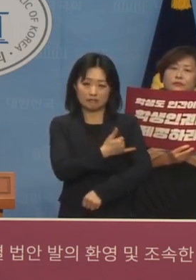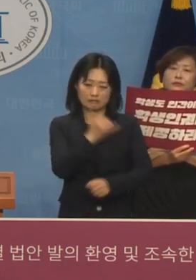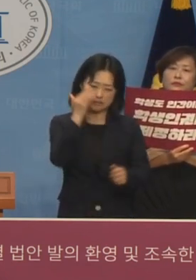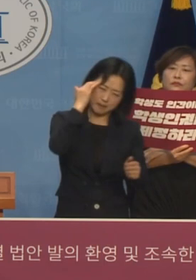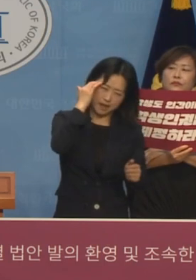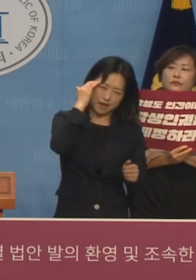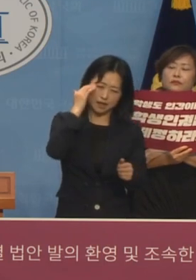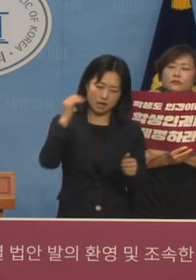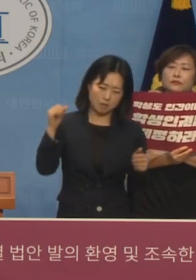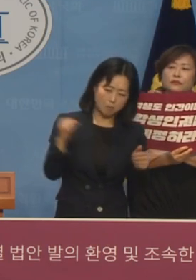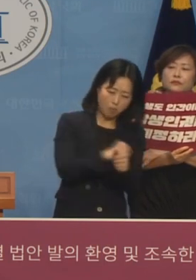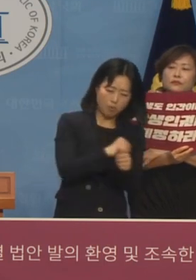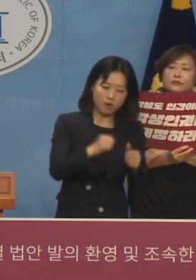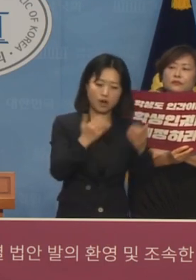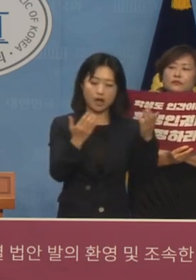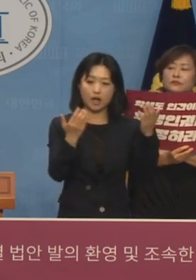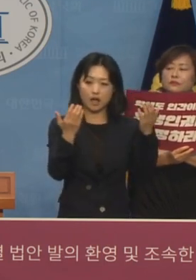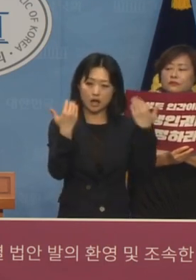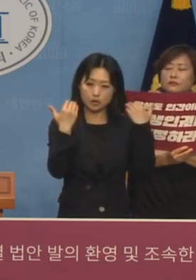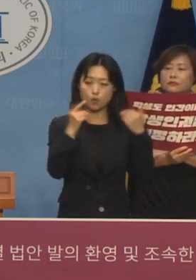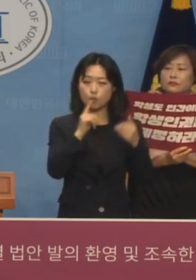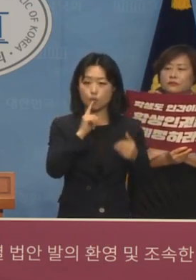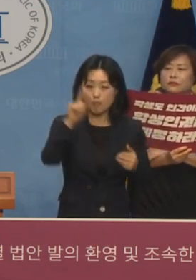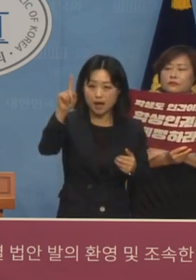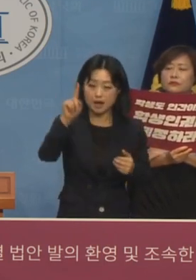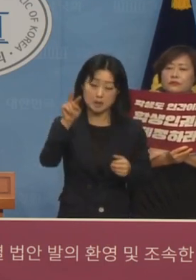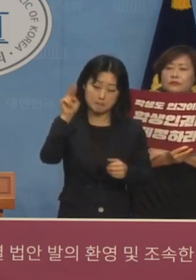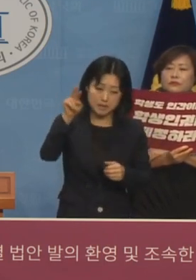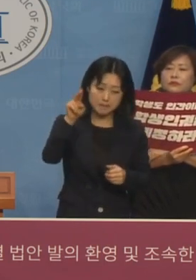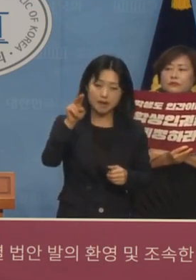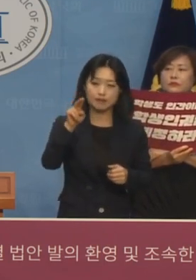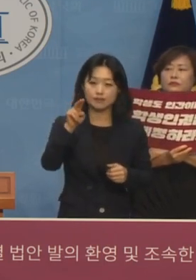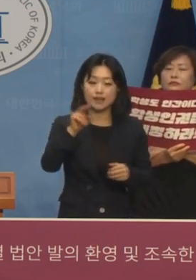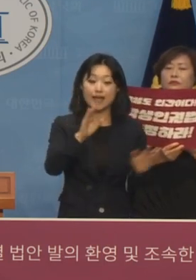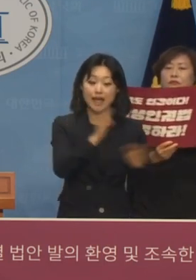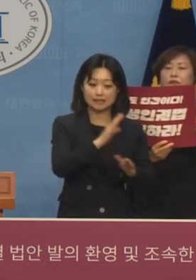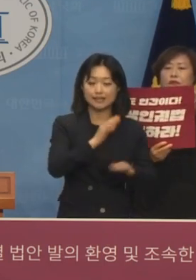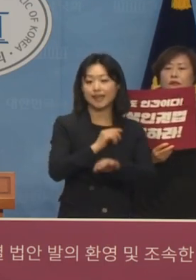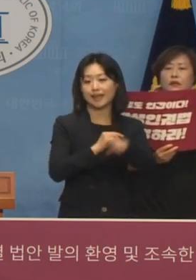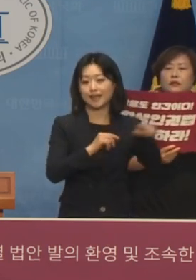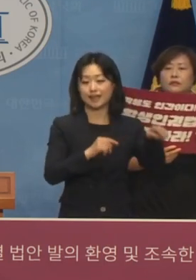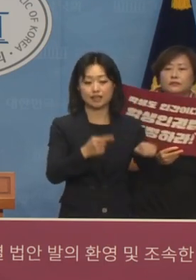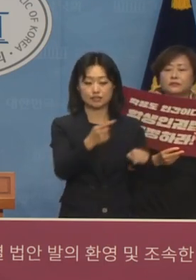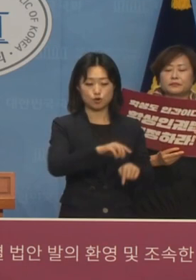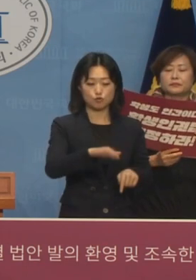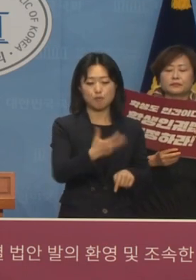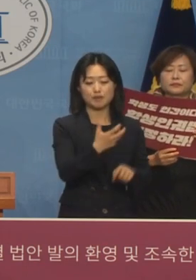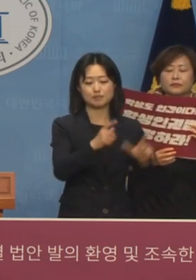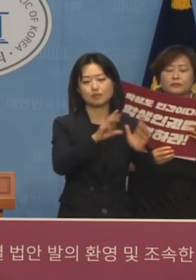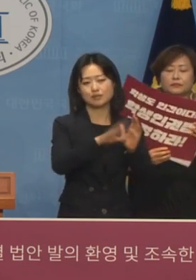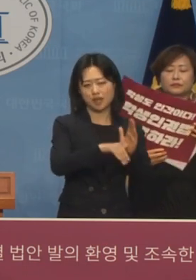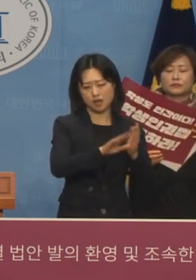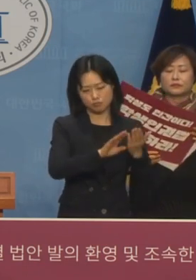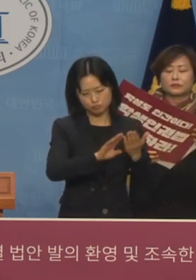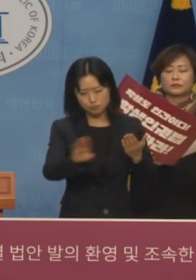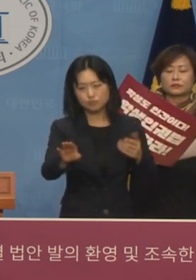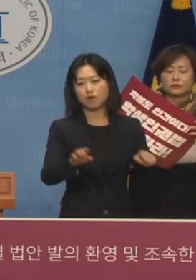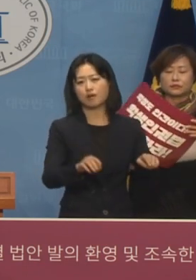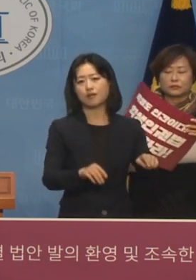비인간적이고 폭력적인 학교를 고발하고 비판하는 학생들의 목소리는 그 이전 1980년대부터 있어